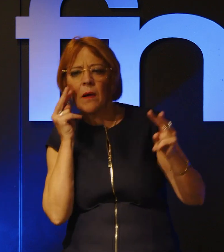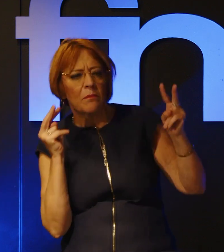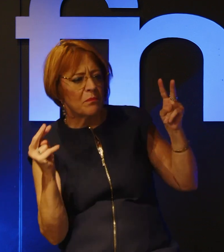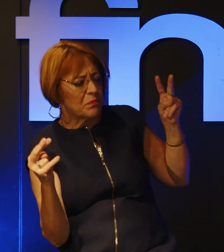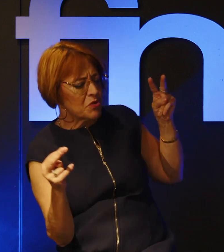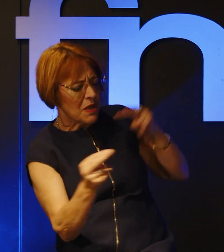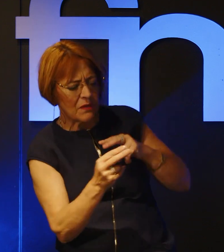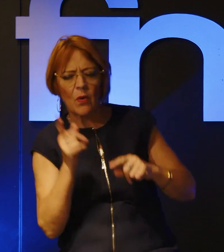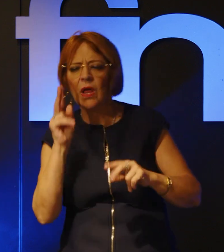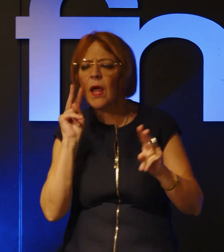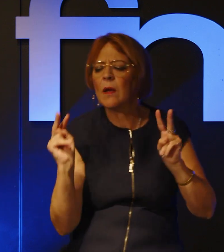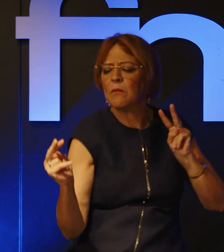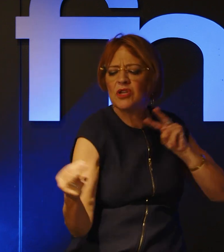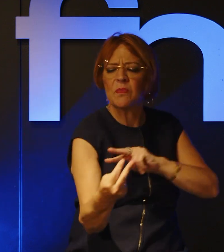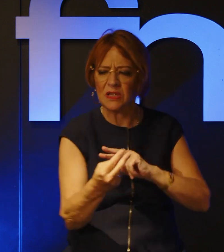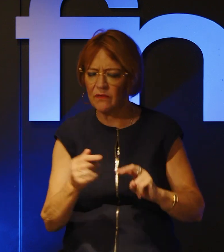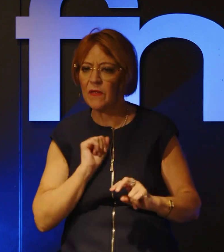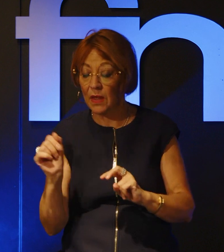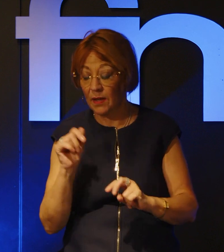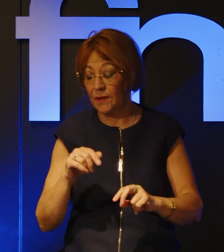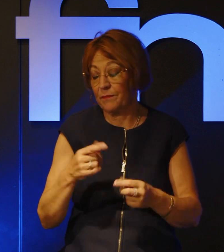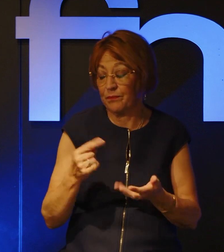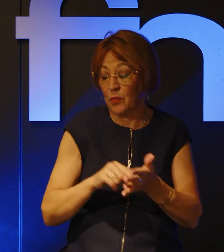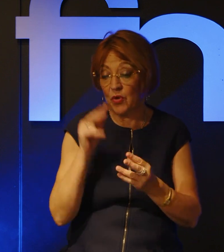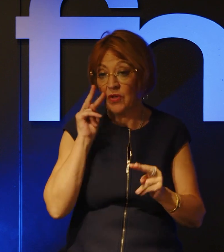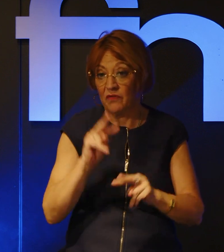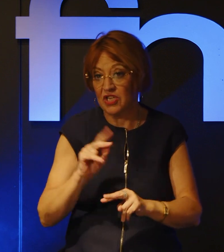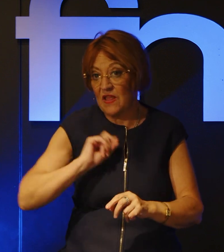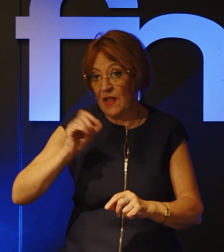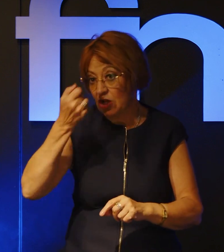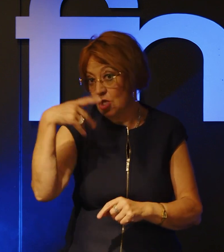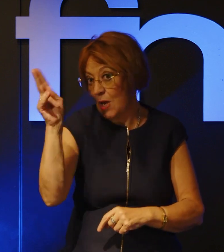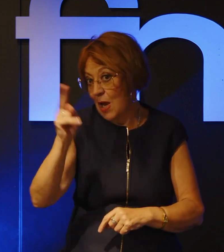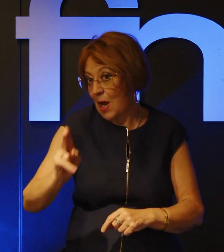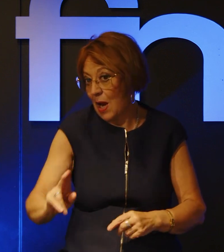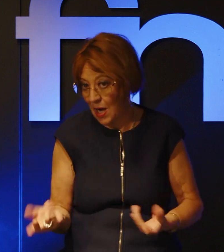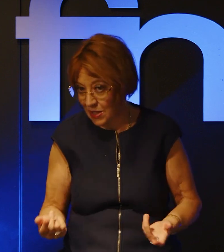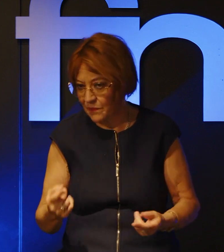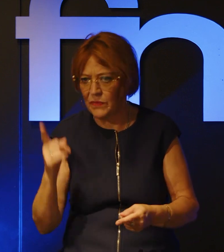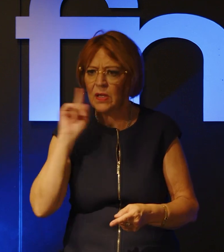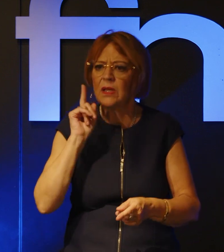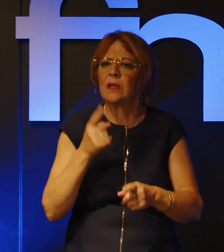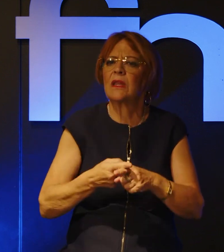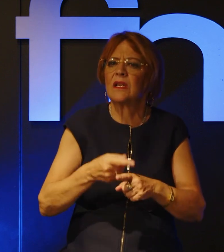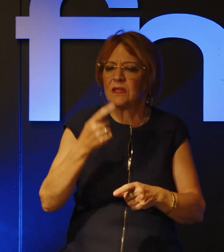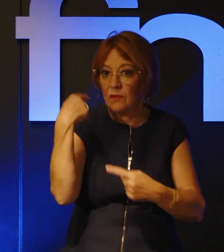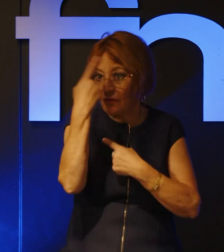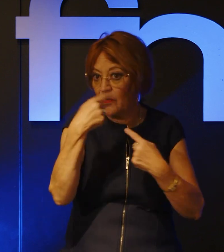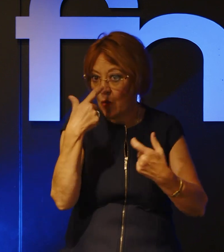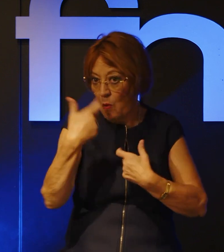E isto é importante porque do ponto de vista da pintura e da representação na história da arte concretamente o que nos interessa mais a figura